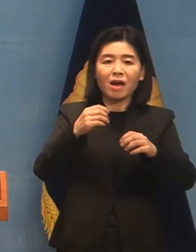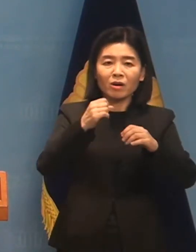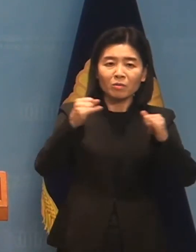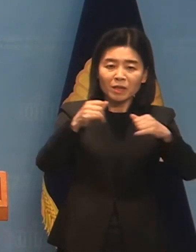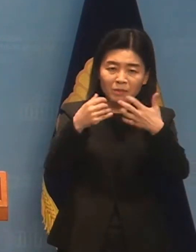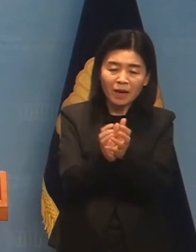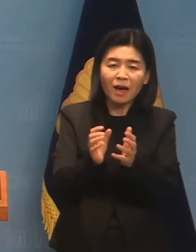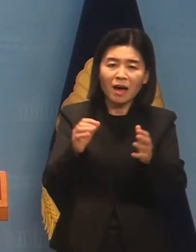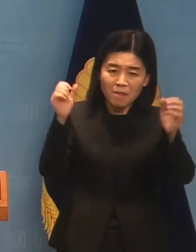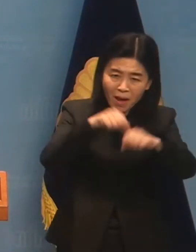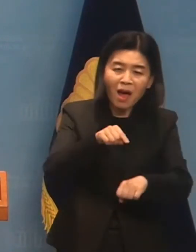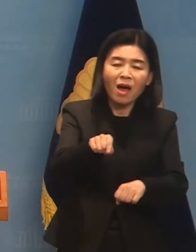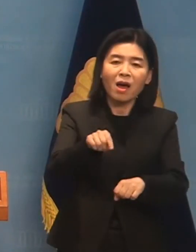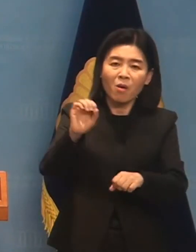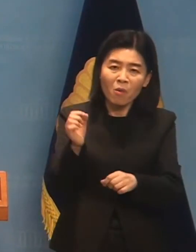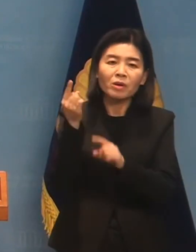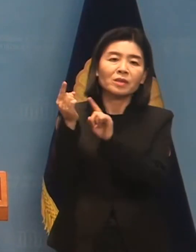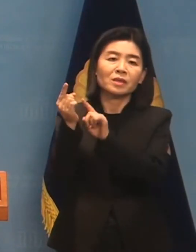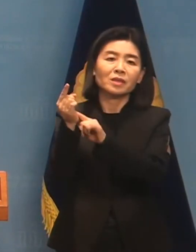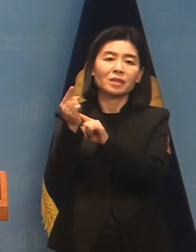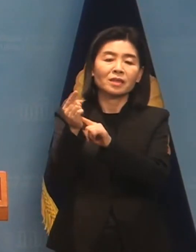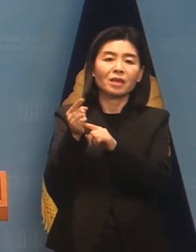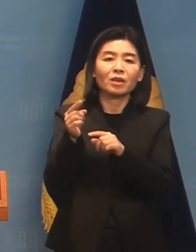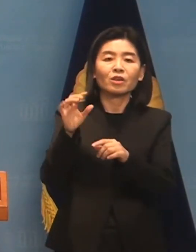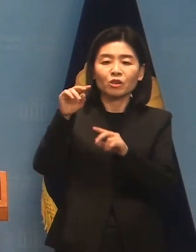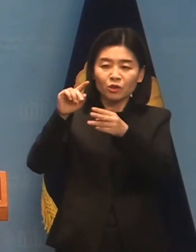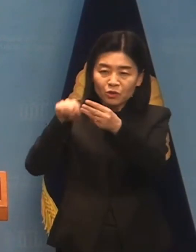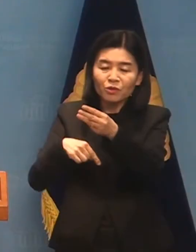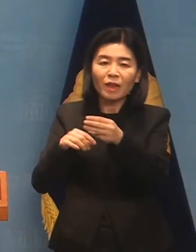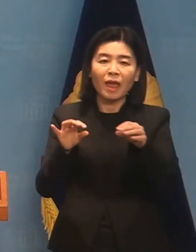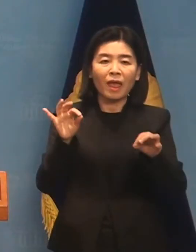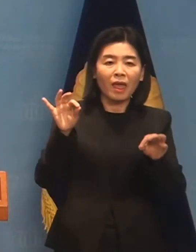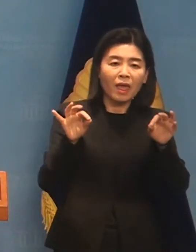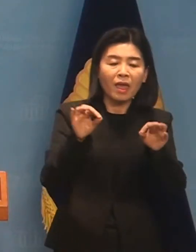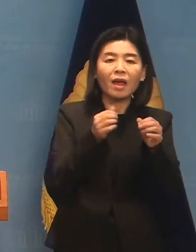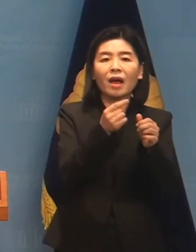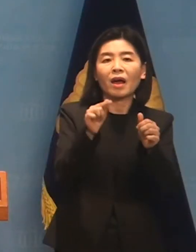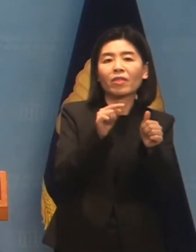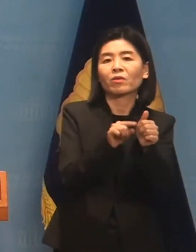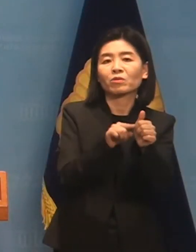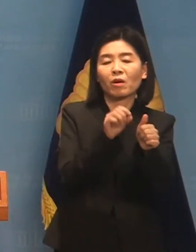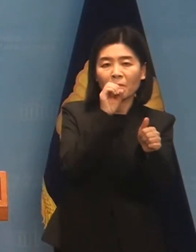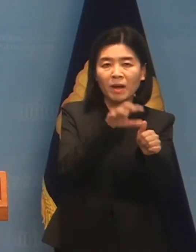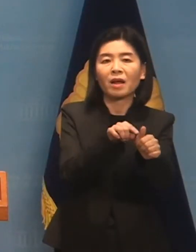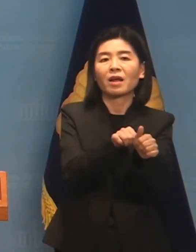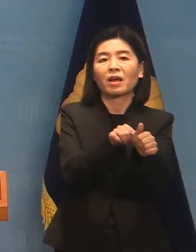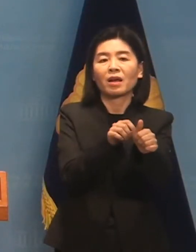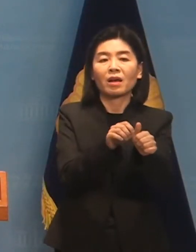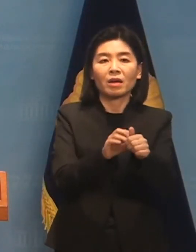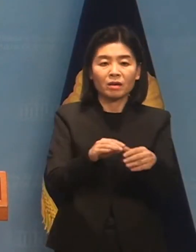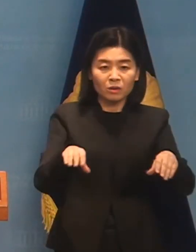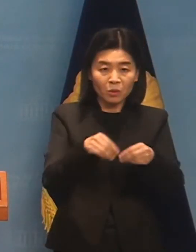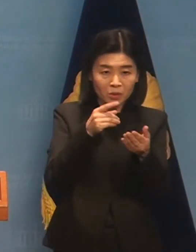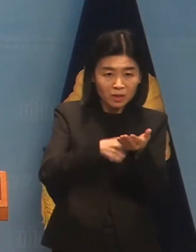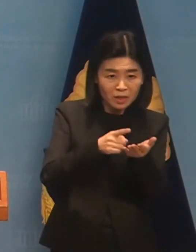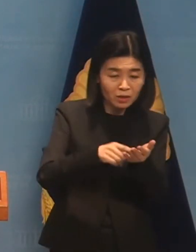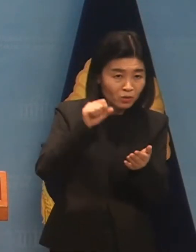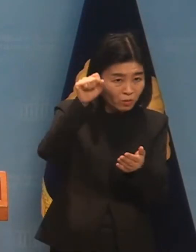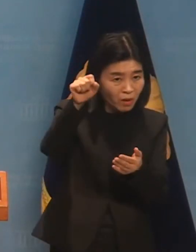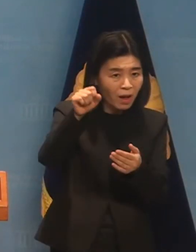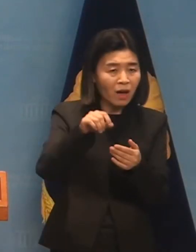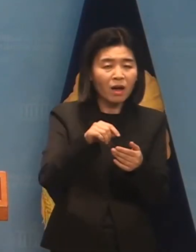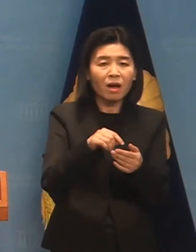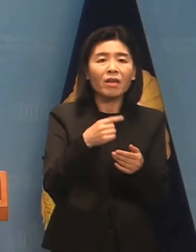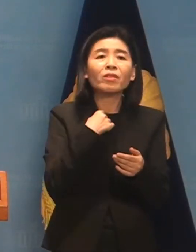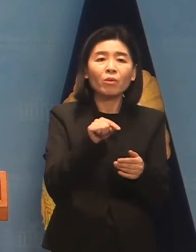자처한 한덕수라고 밝힌 바 있습니다. 나라 망치 윤석열 정부의 총리로 출마해서는 구속 논란의 거짓으로 일관하는 모습까지